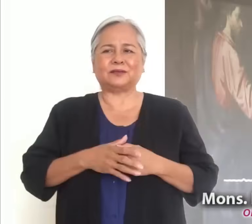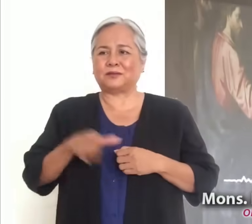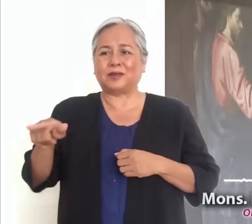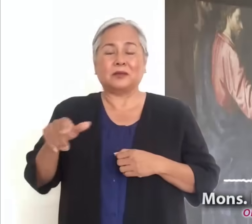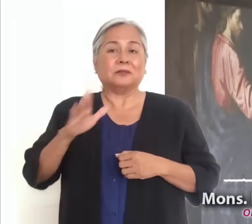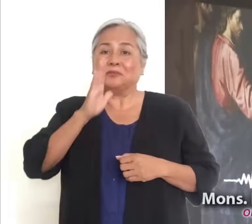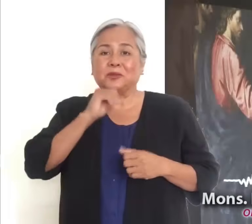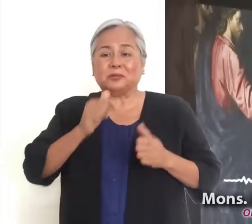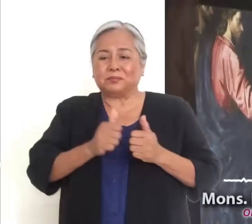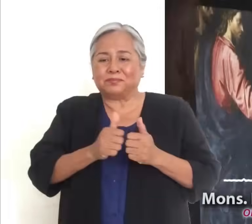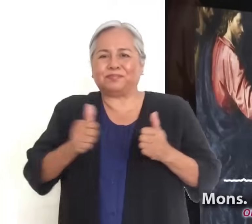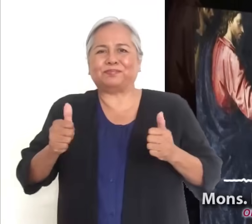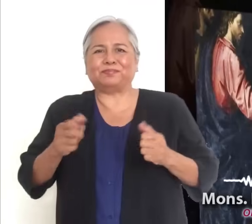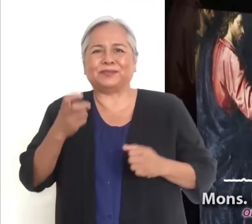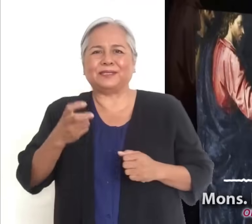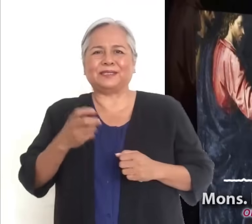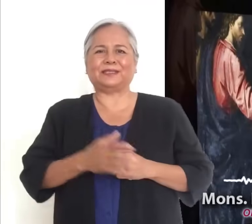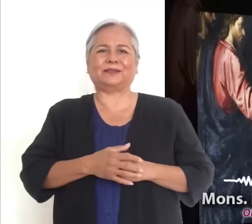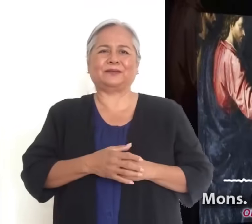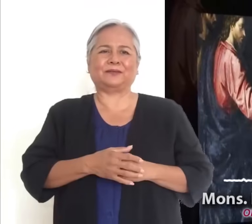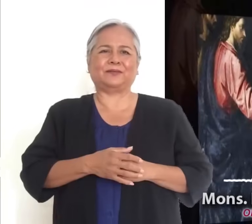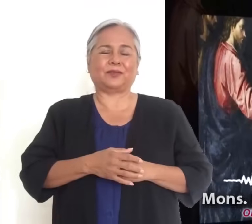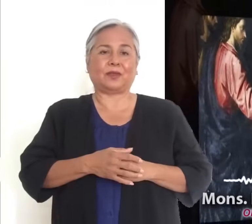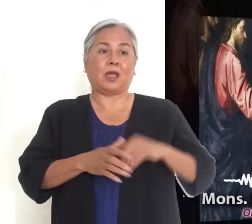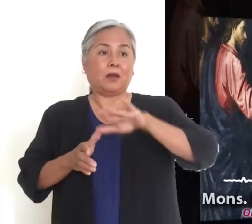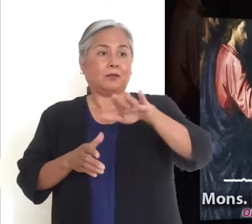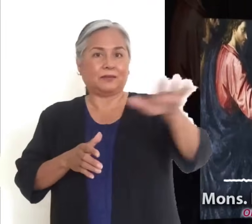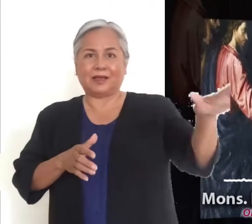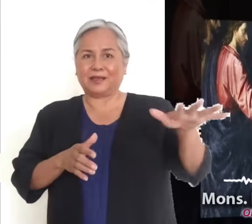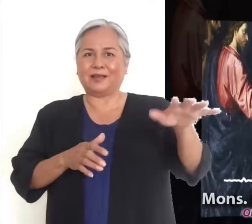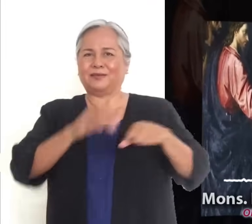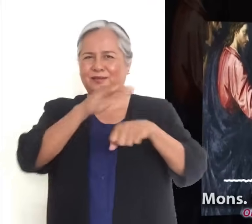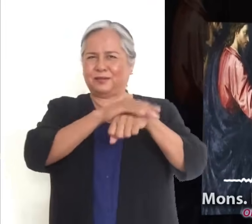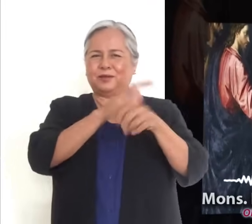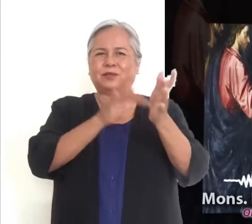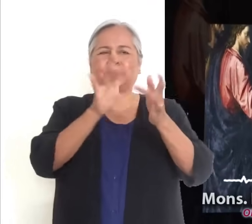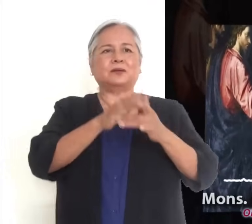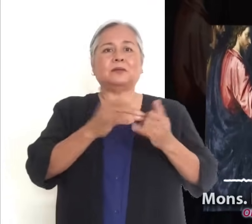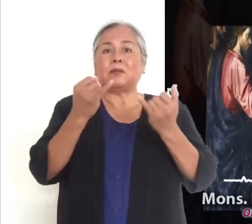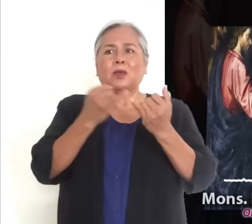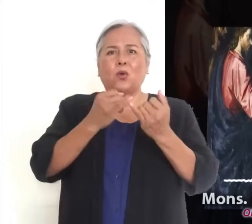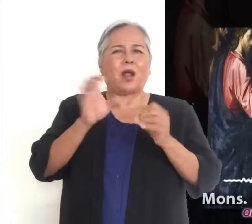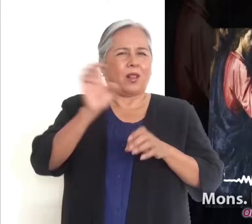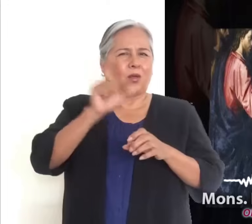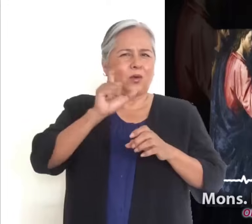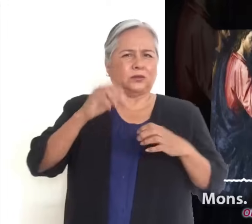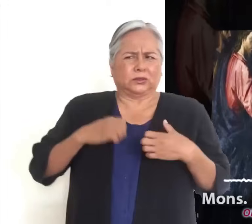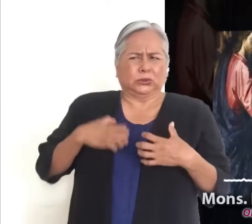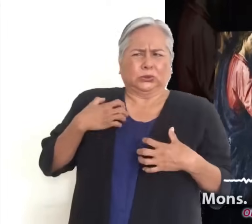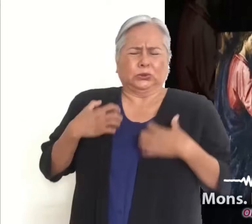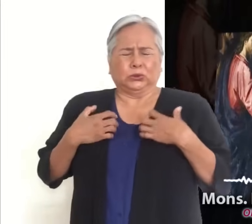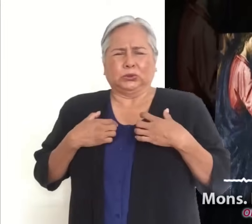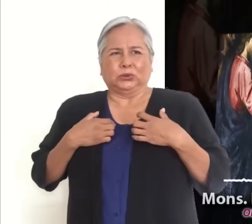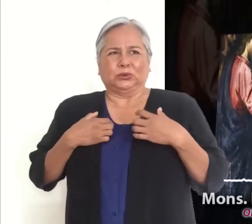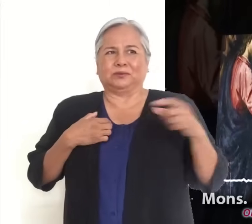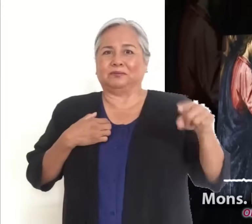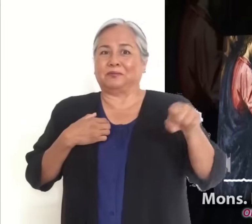Maestro. También los otros discípulos manifiestan estas ambiciones y se dejan llevar por la competencia y las